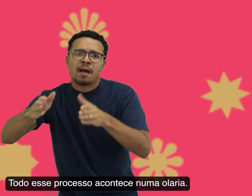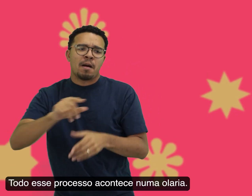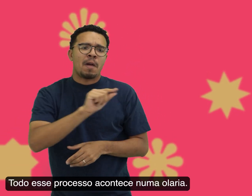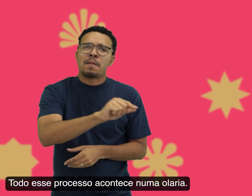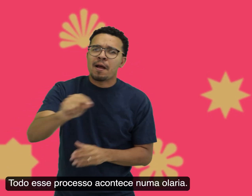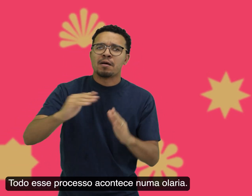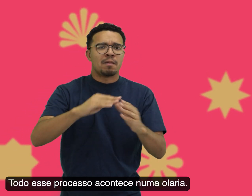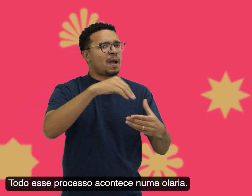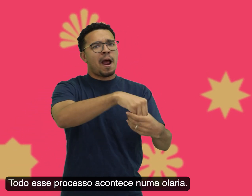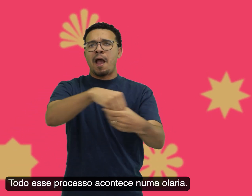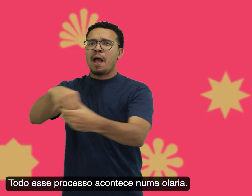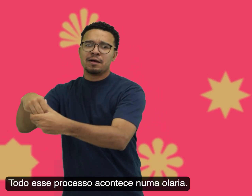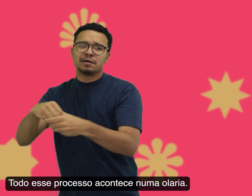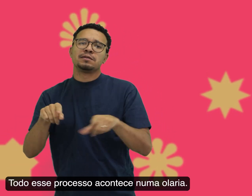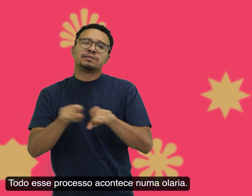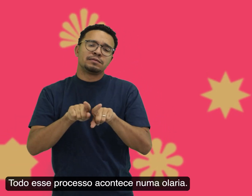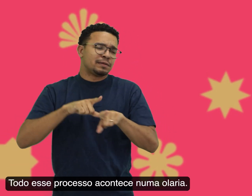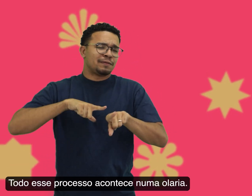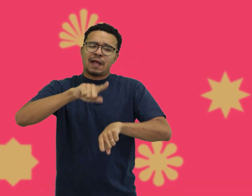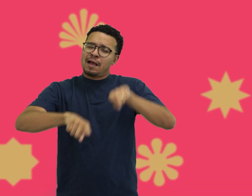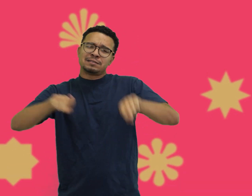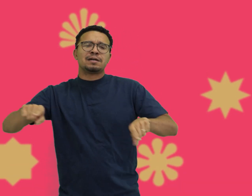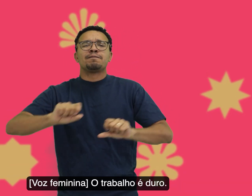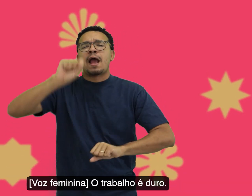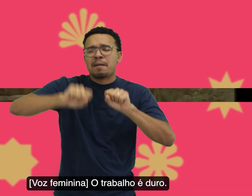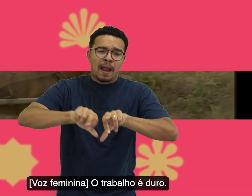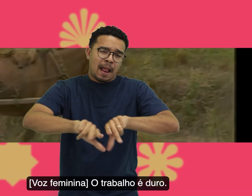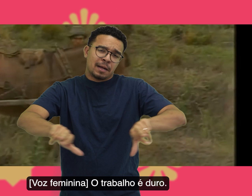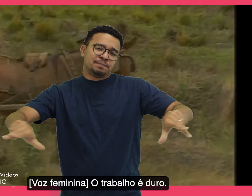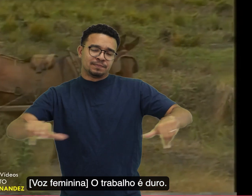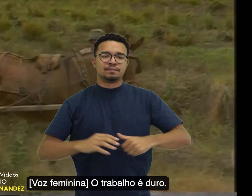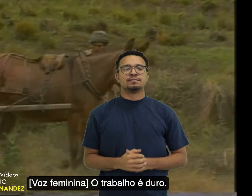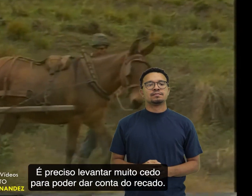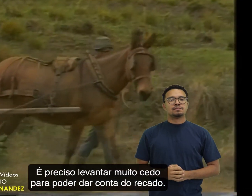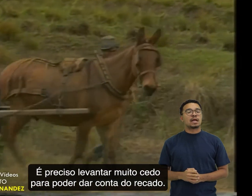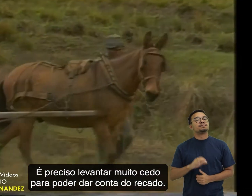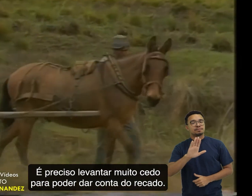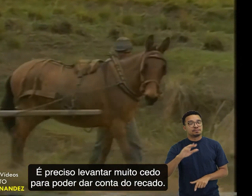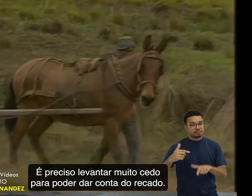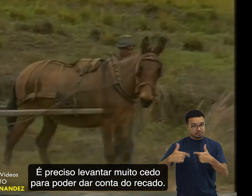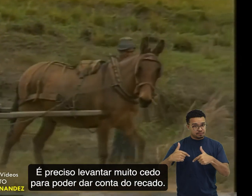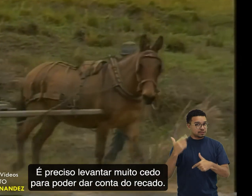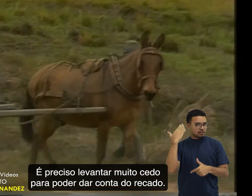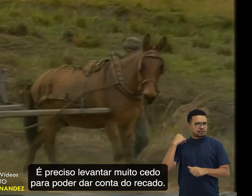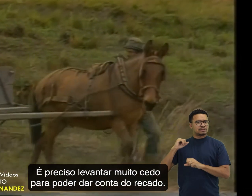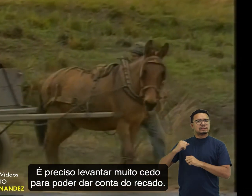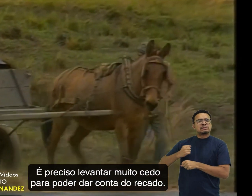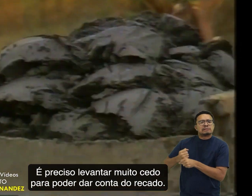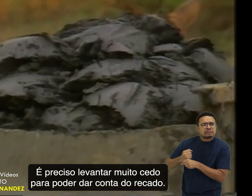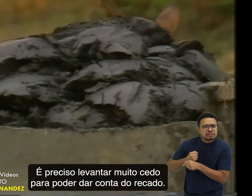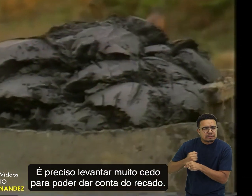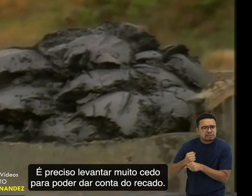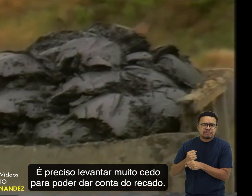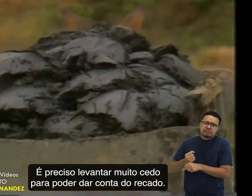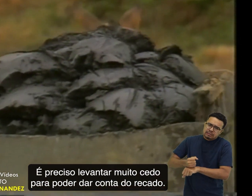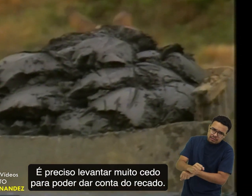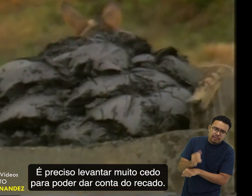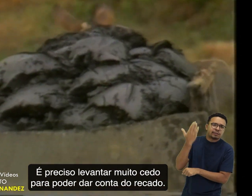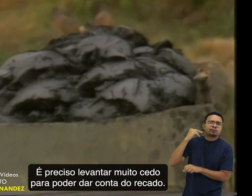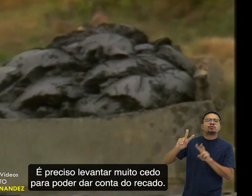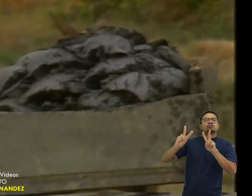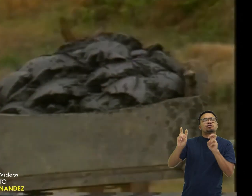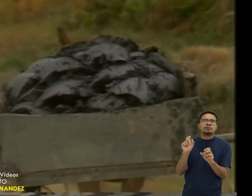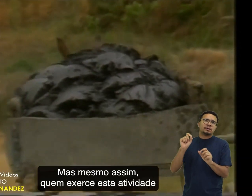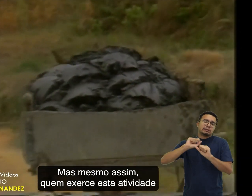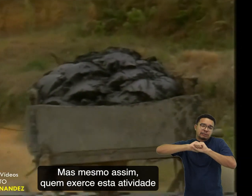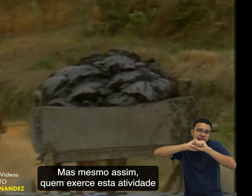terra. Todo esse processo acontece numa olaria. O trabalho é duro, é preciso levantar muito cedo para poder